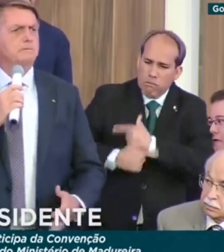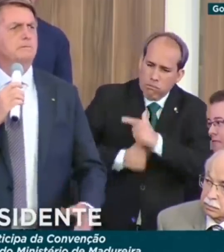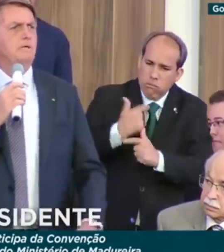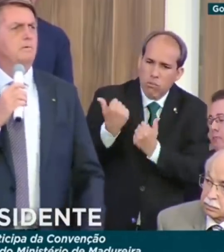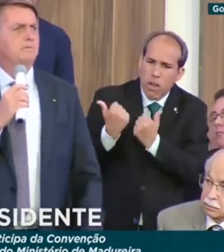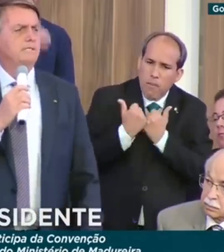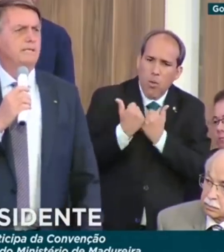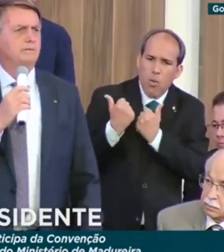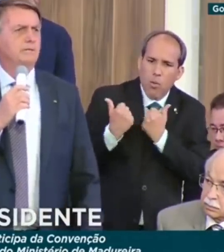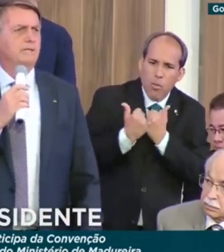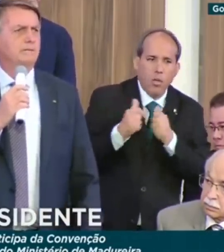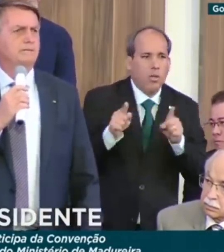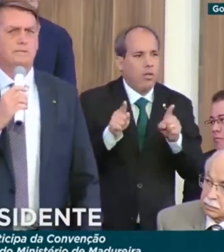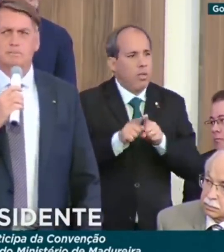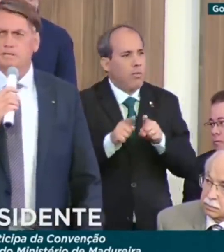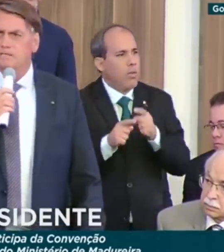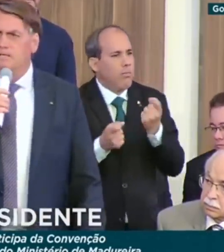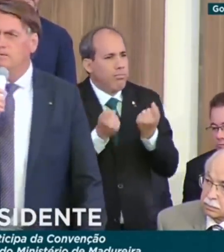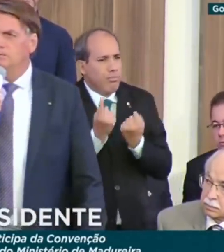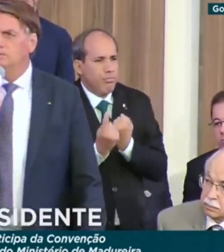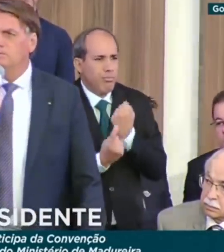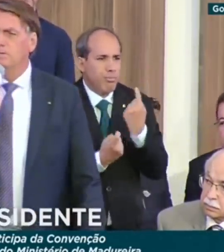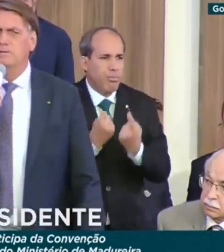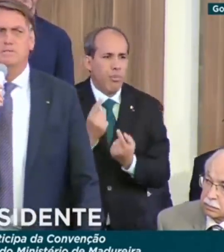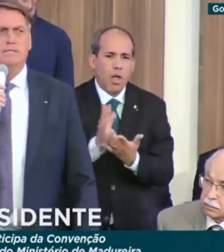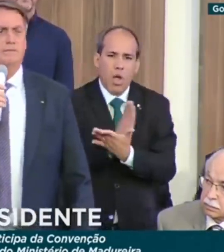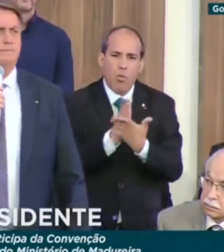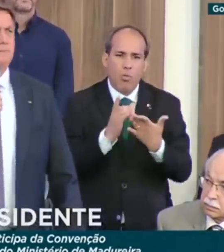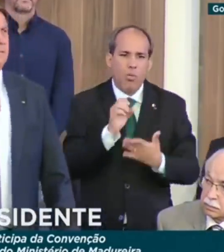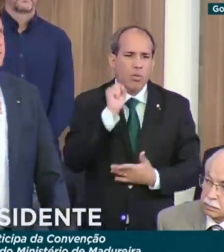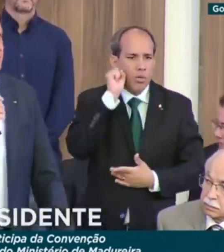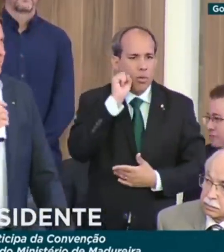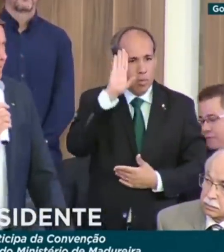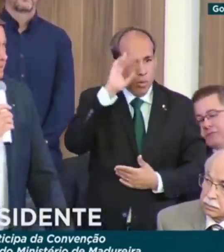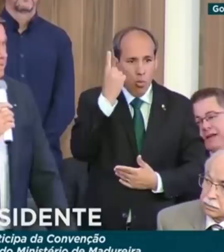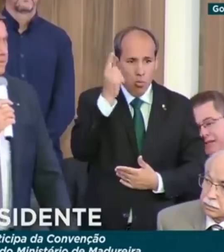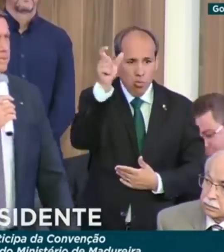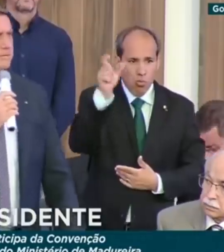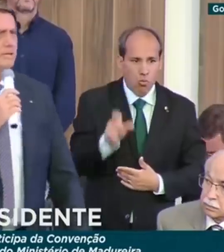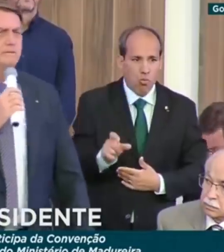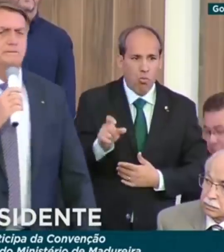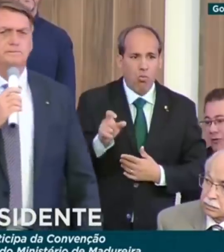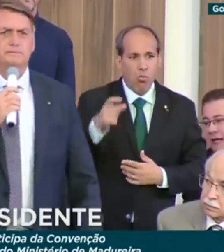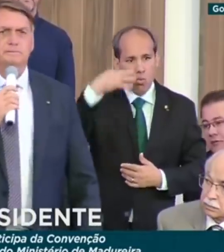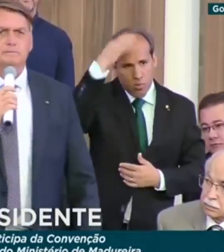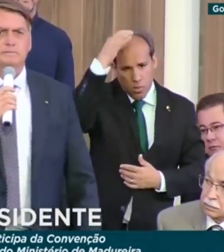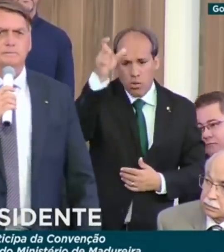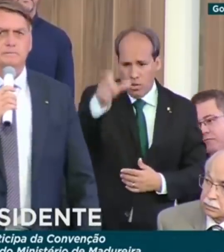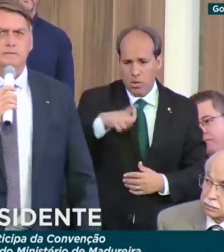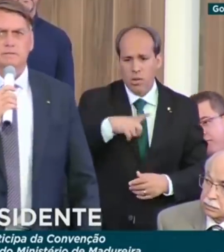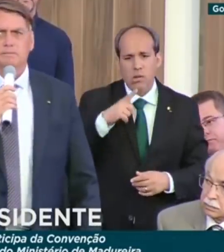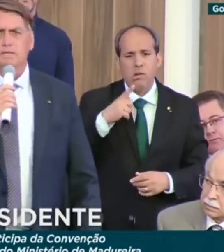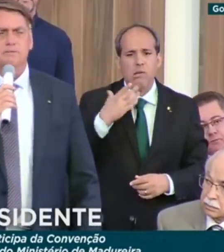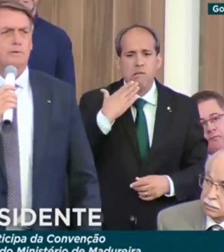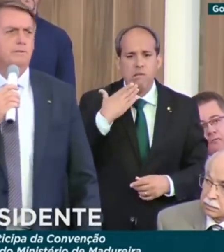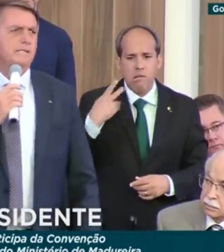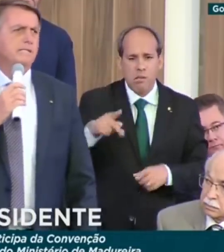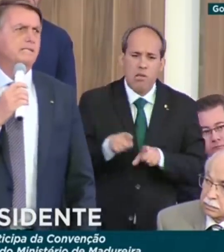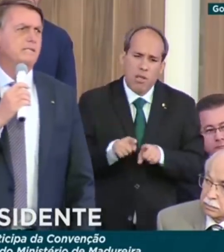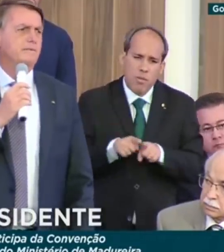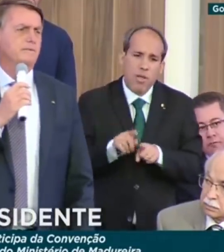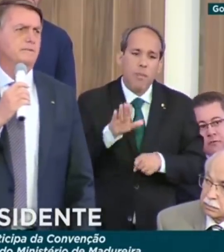Também, alguns senadores, em especial um do Espírito Santo, que também tem seus efeitos, mas